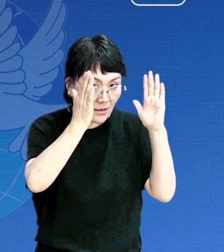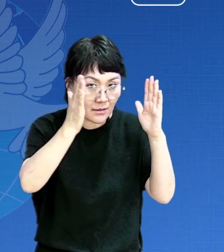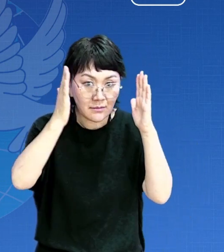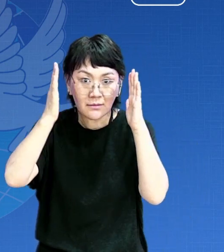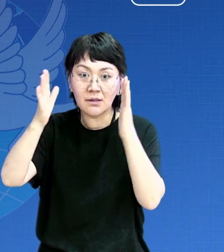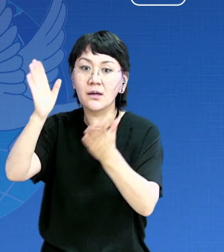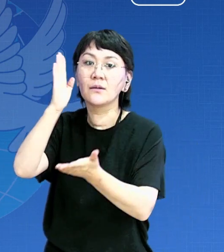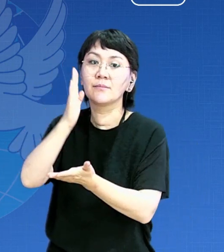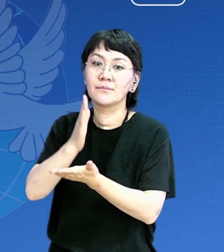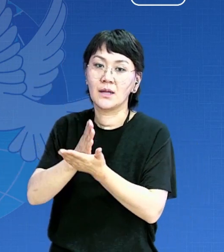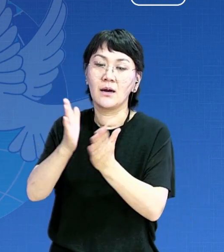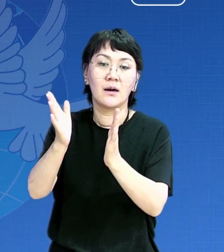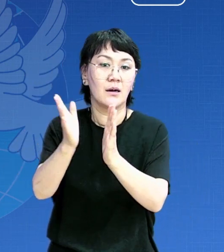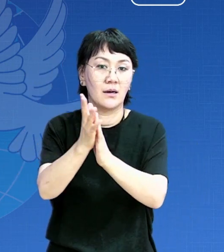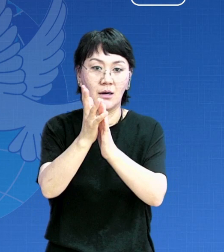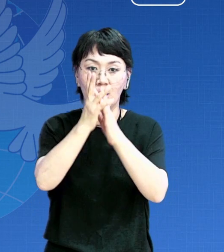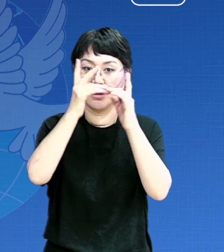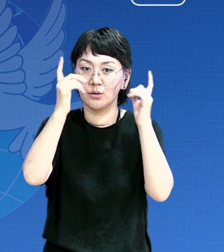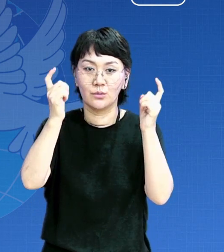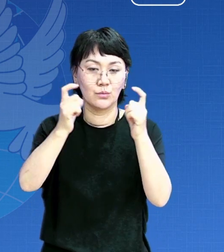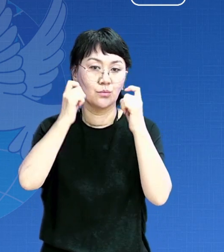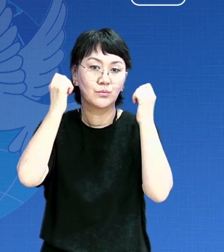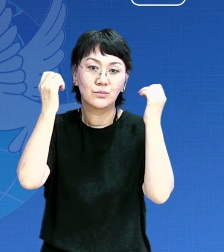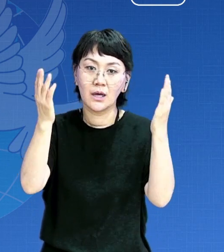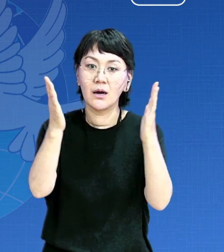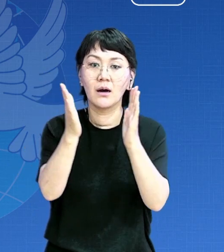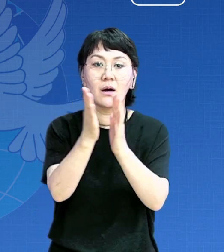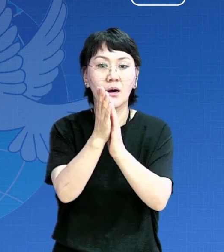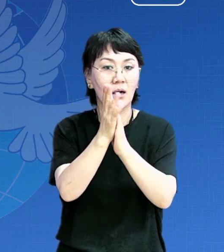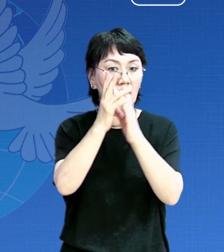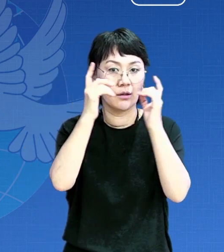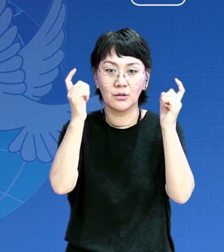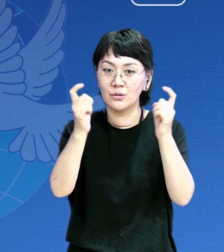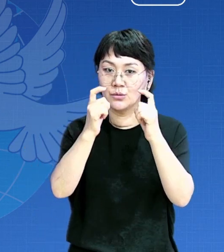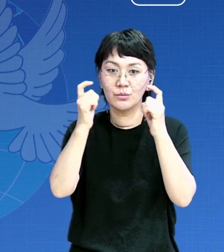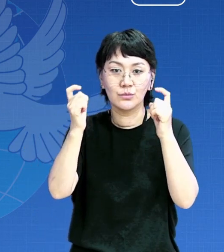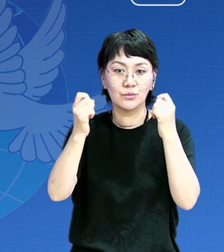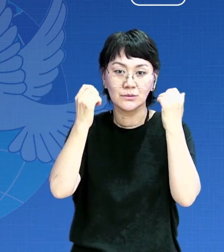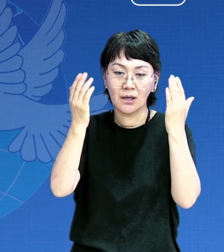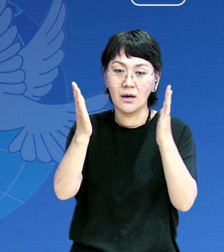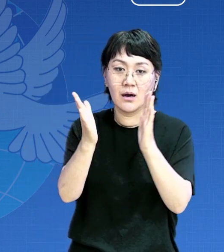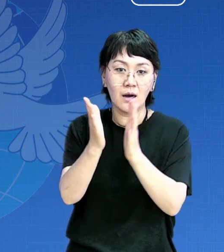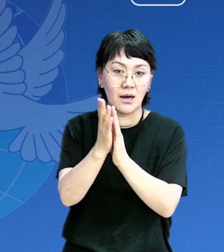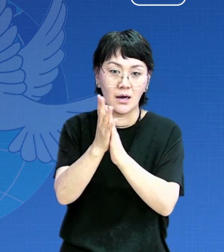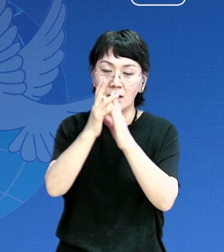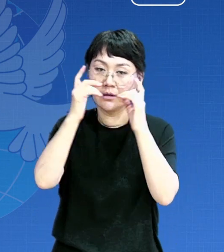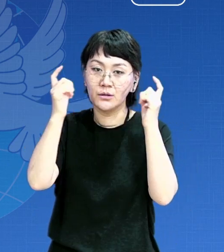нийтийг хянаж байна. Аллилуйя, Аллилуйя,